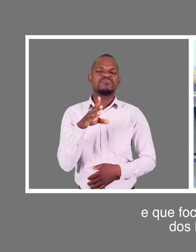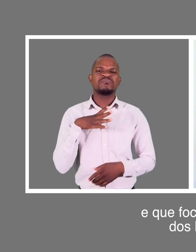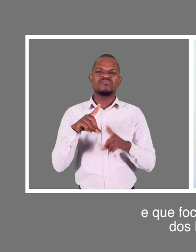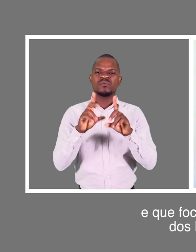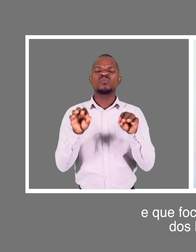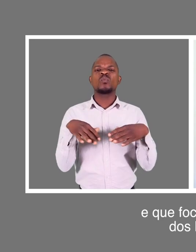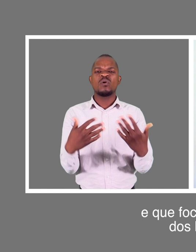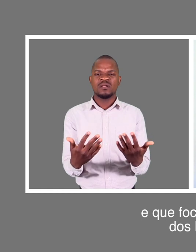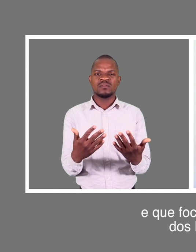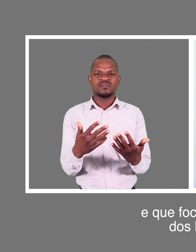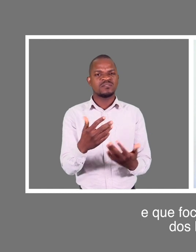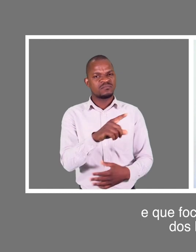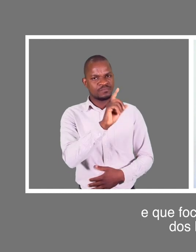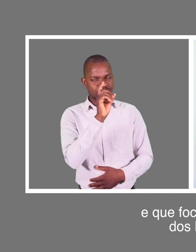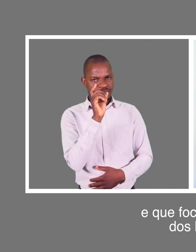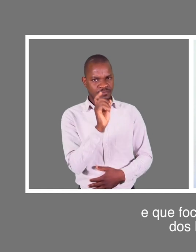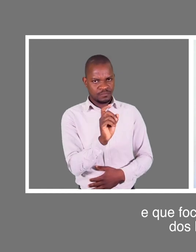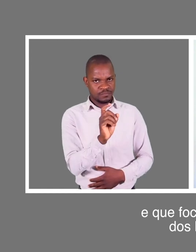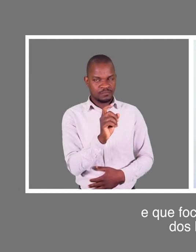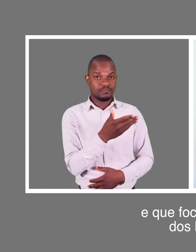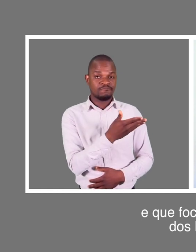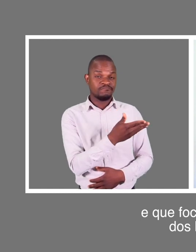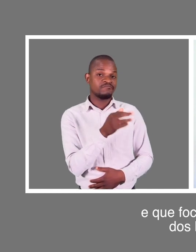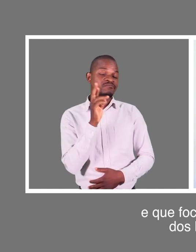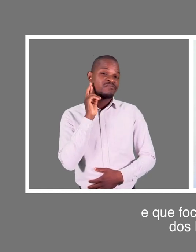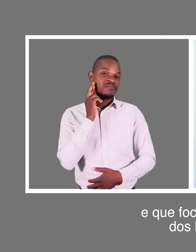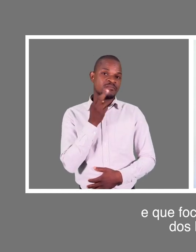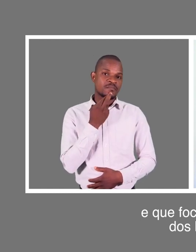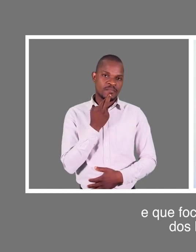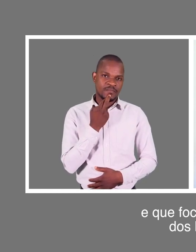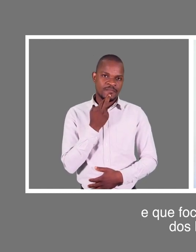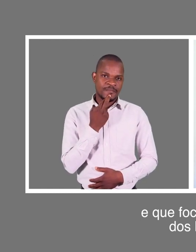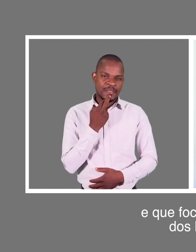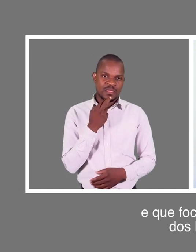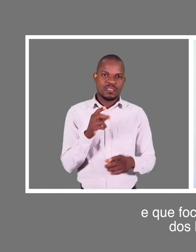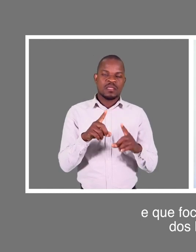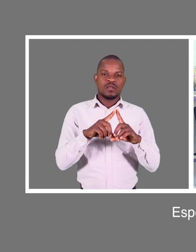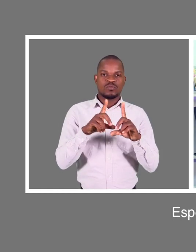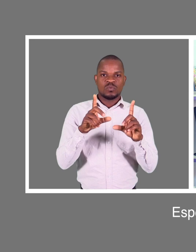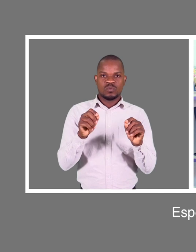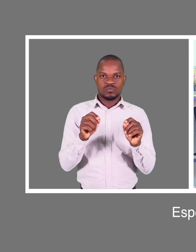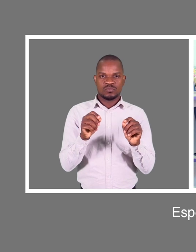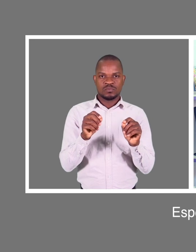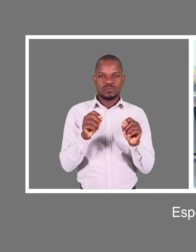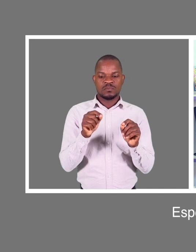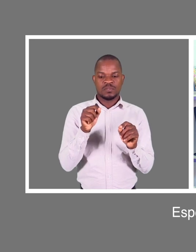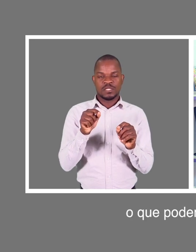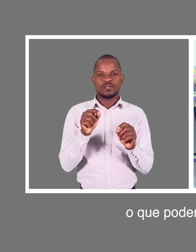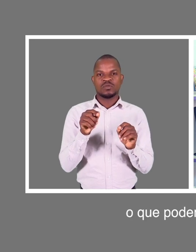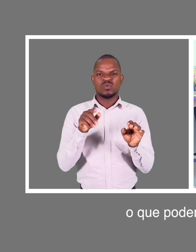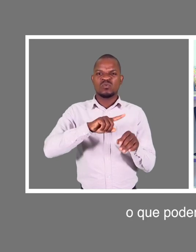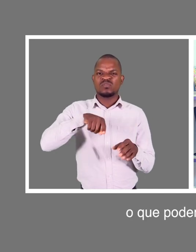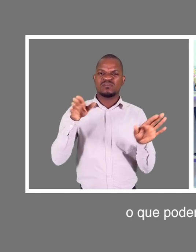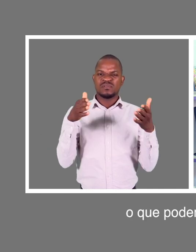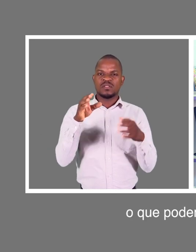foca também nos interesses dos limitados fisicamente. Especificamente, Sérgio,